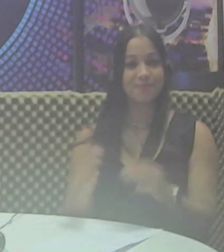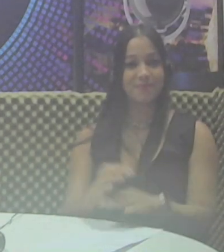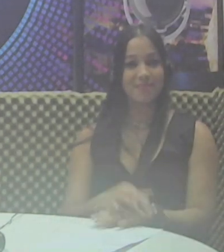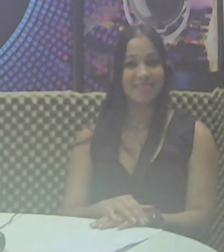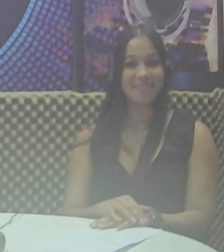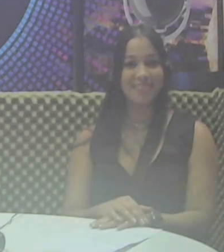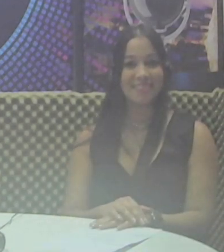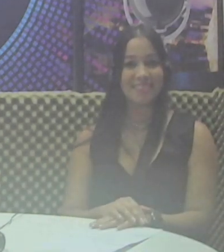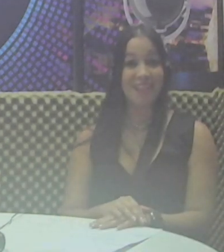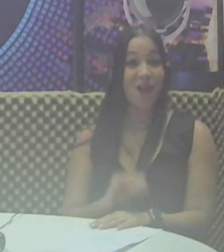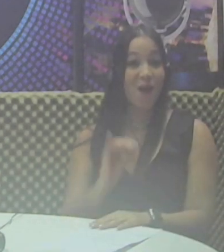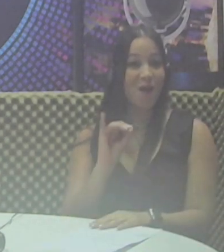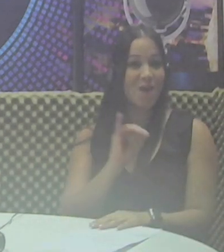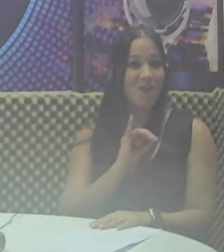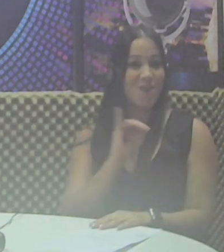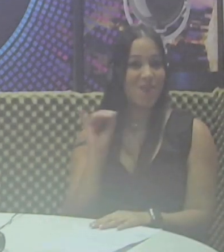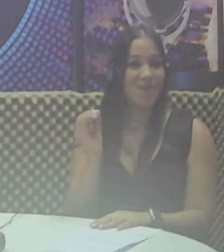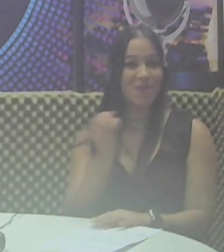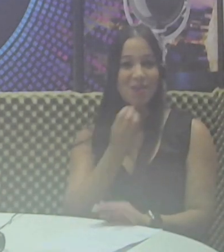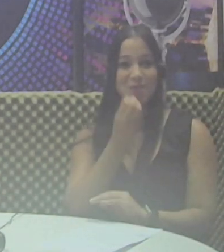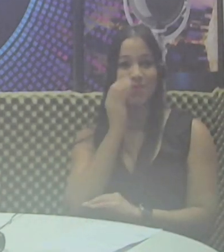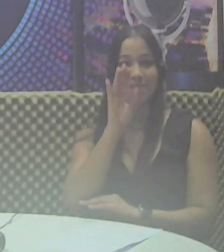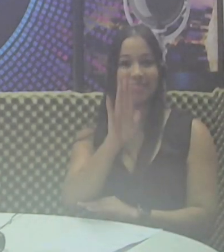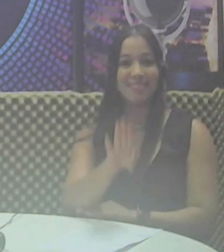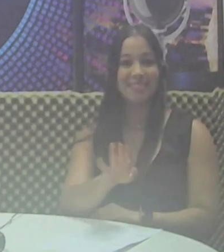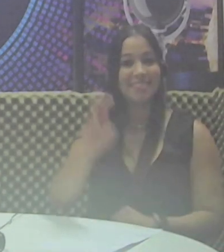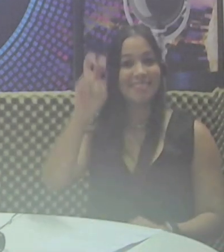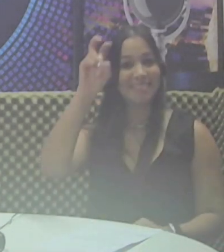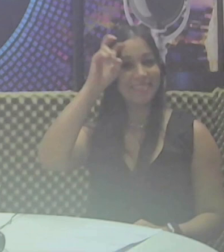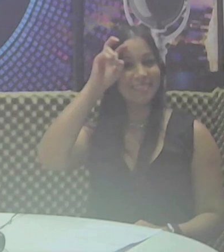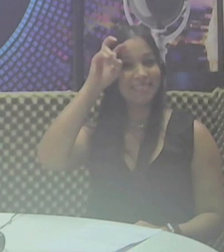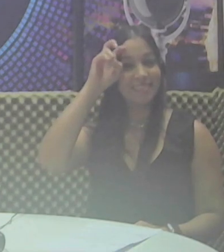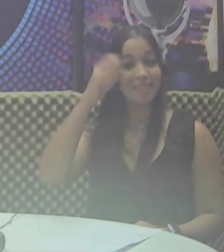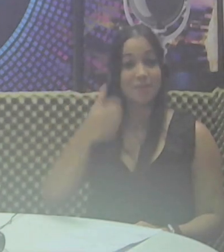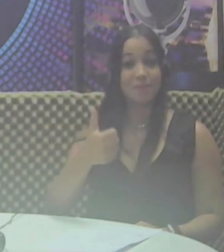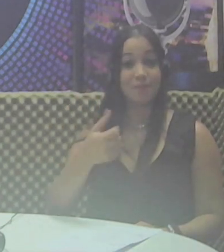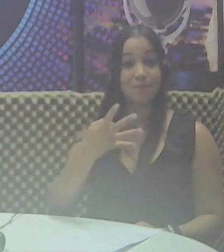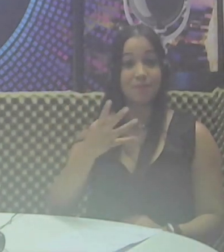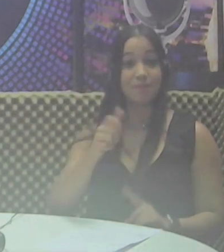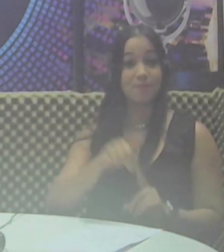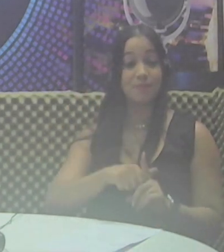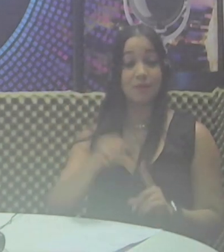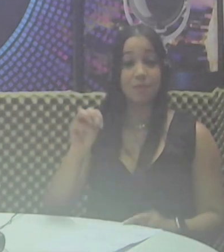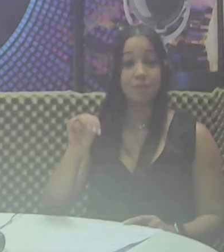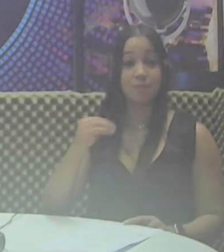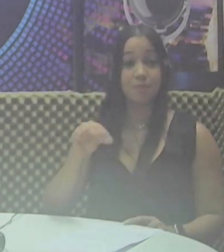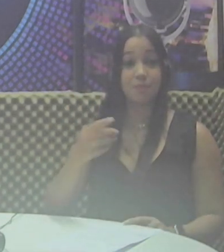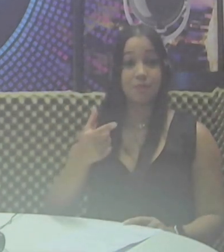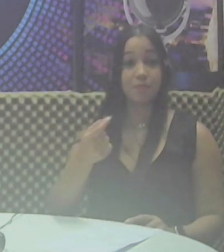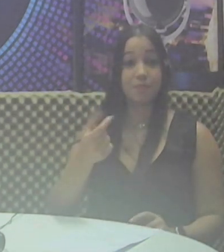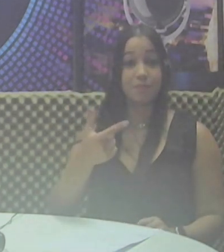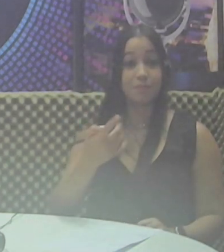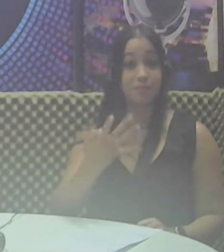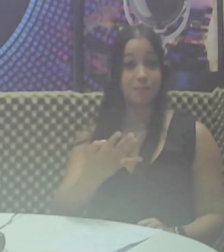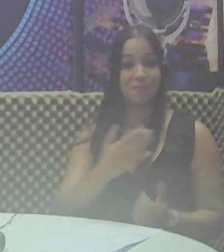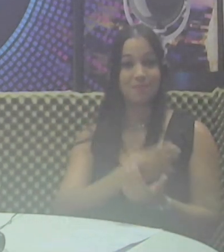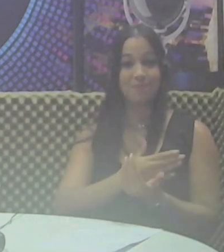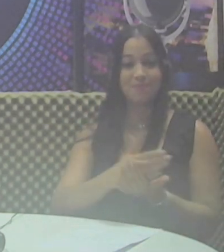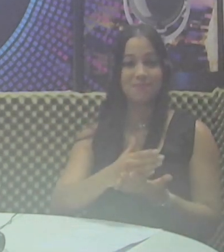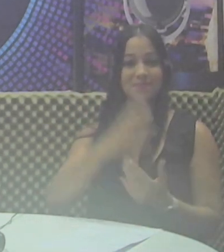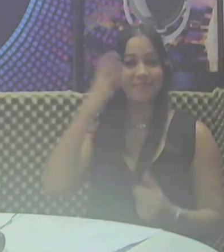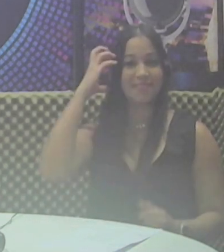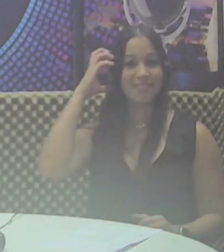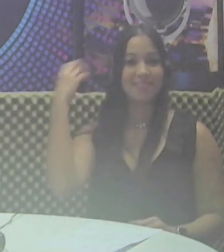Olá, boa tarde. Hoje é quinta-feira, dia 14 de março de 2024. Está no ar a Rádio Nossa